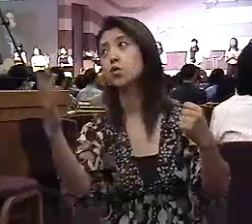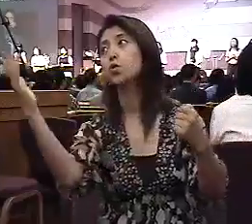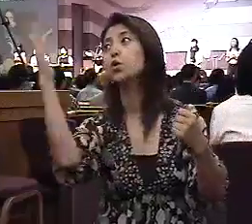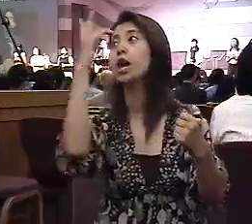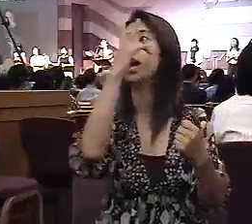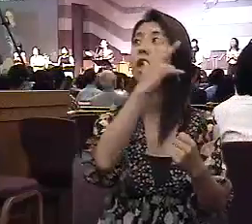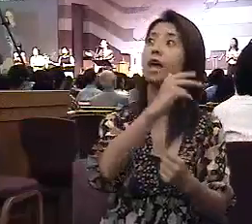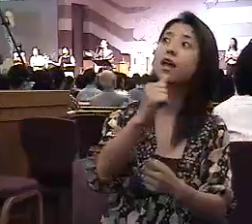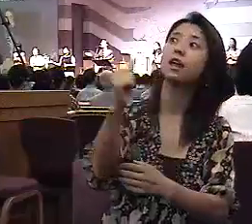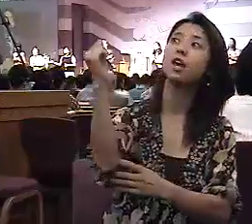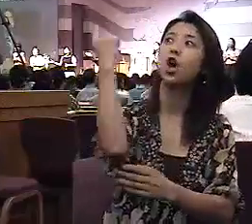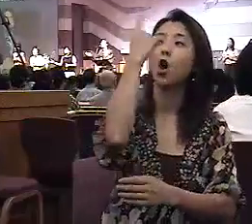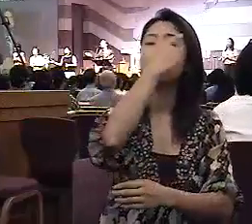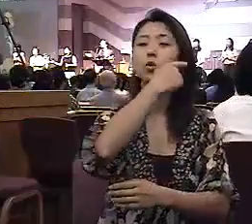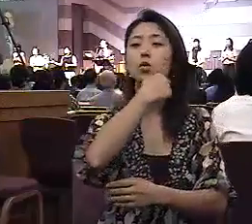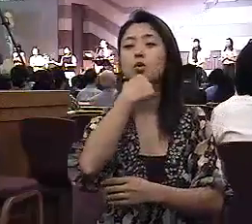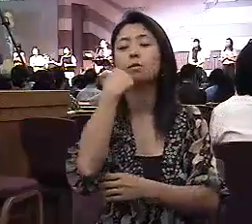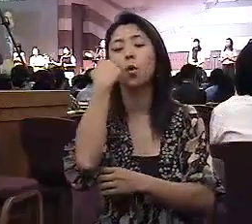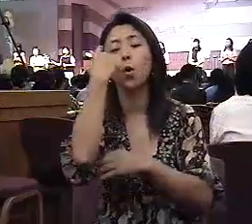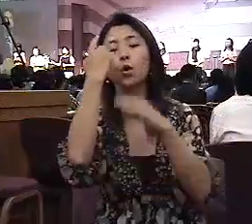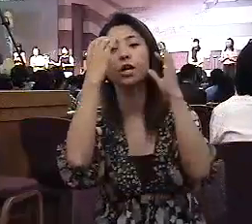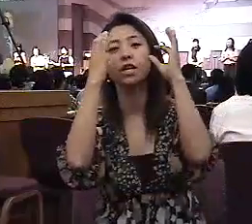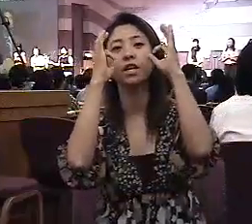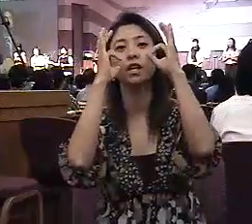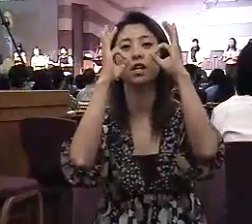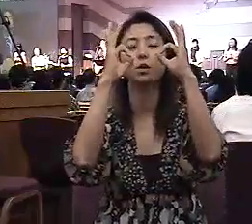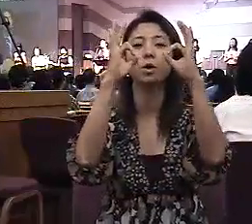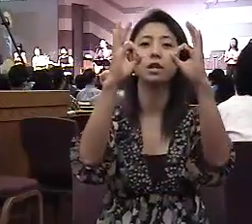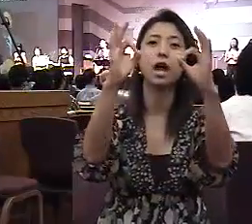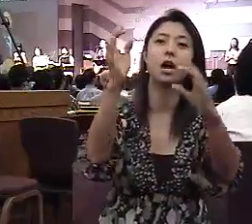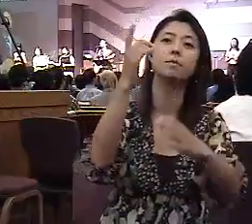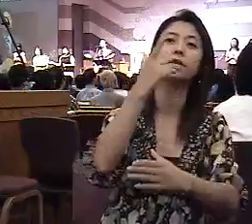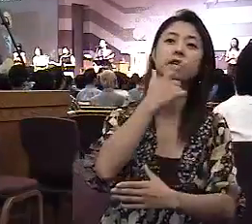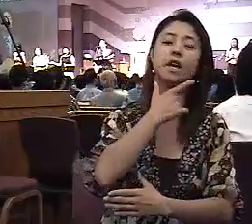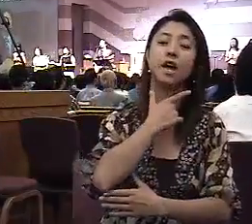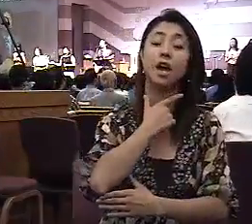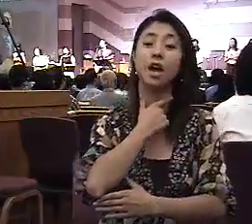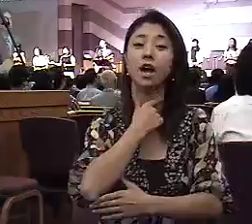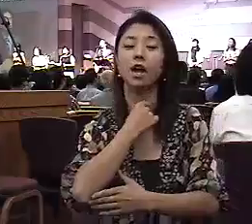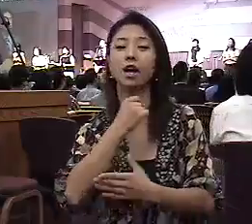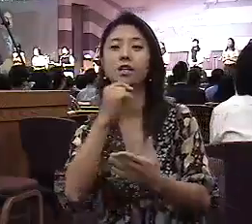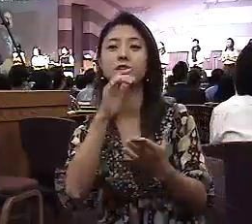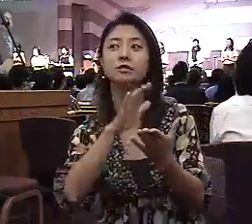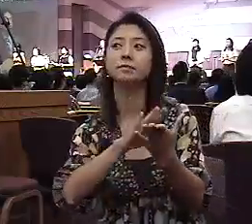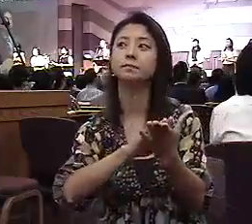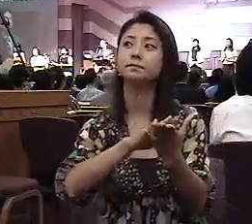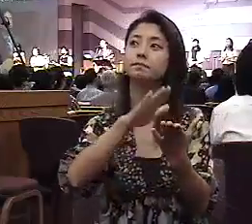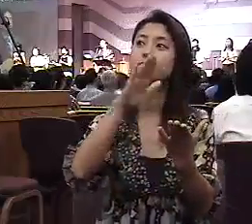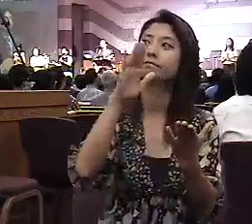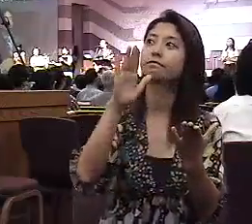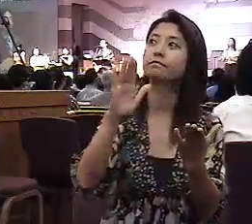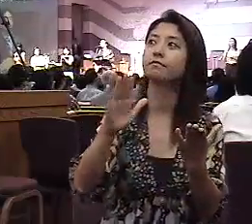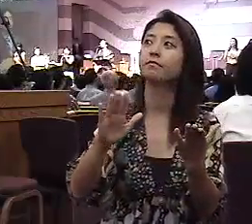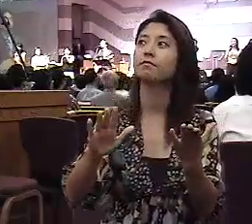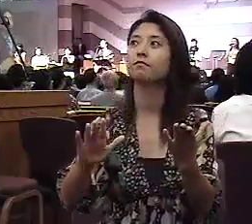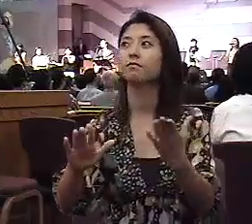도움이시니 주의 얼굴 보기 원합니다. 함께